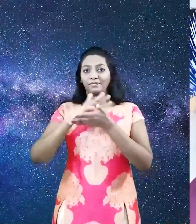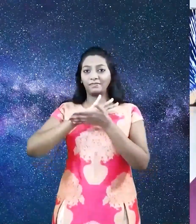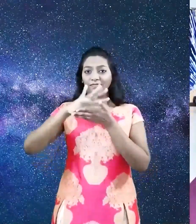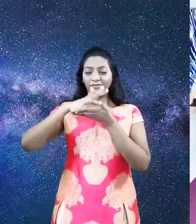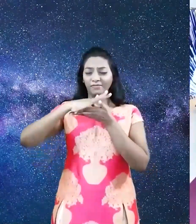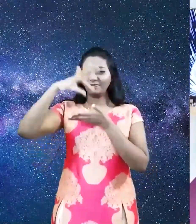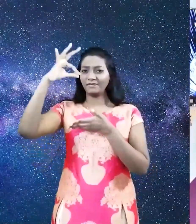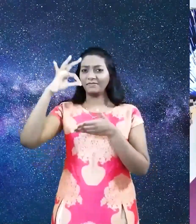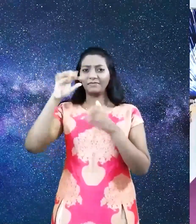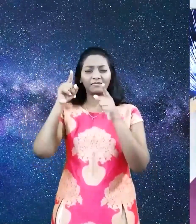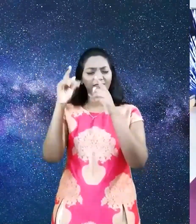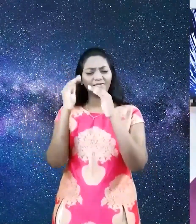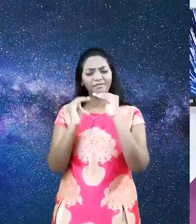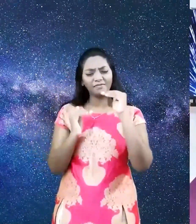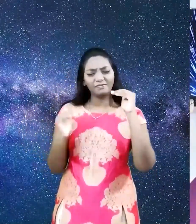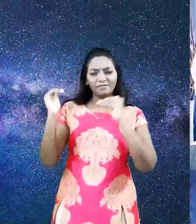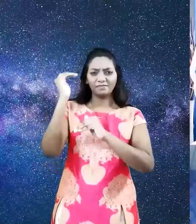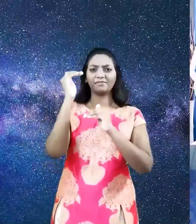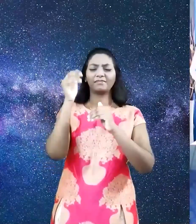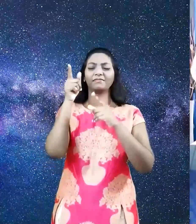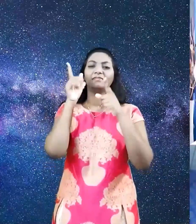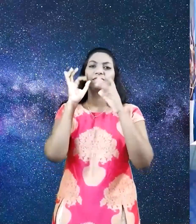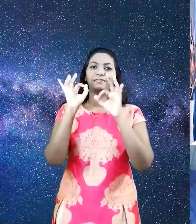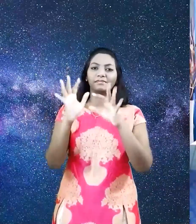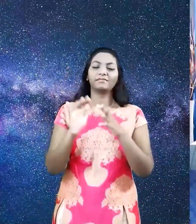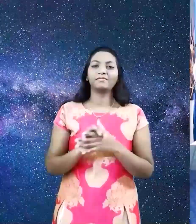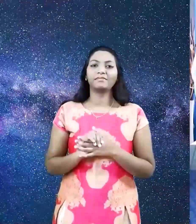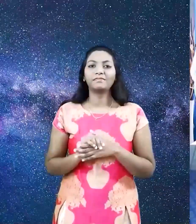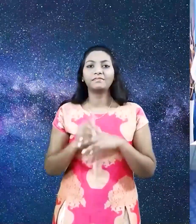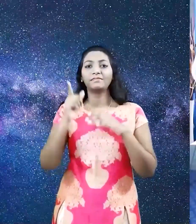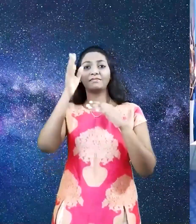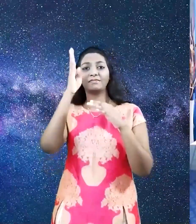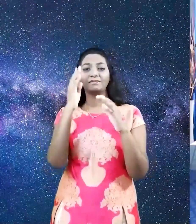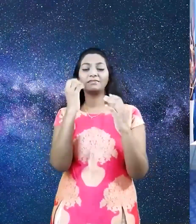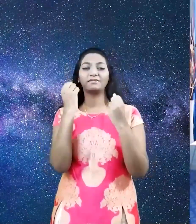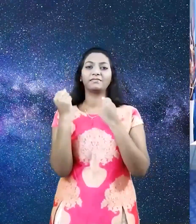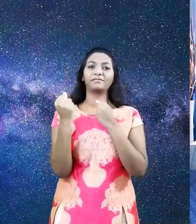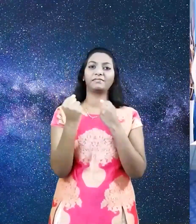पवित्र प्रभु तू सबसे ऊंचा